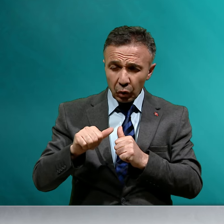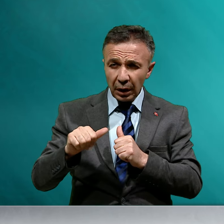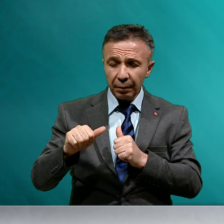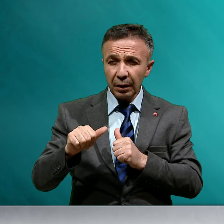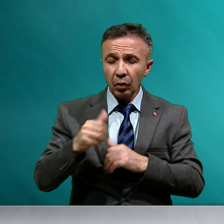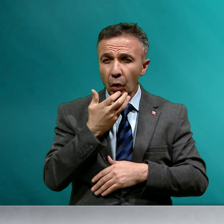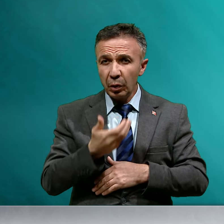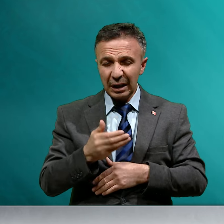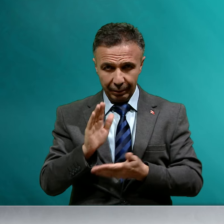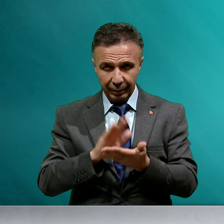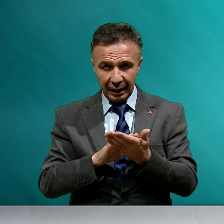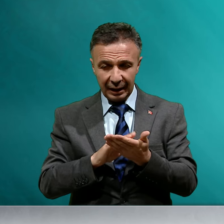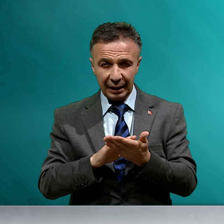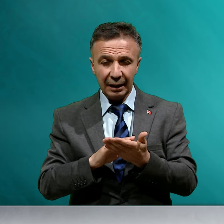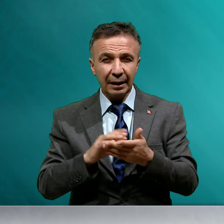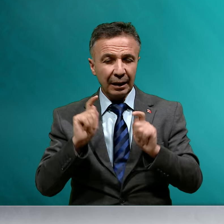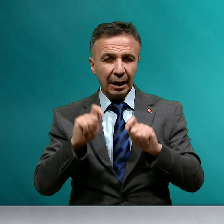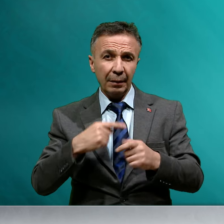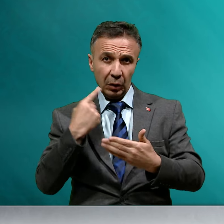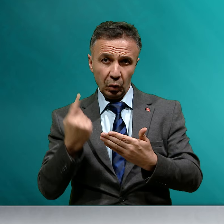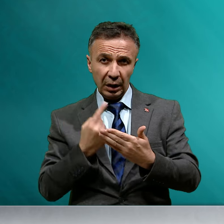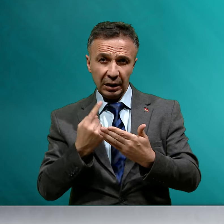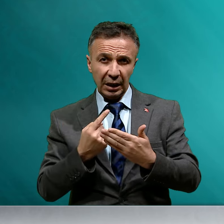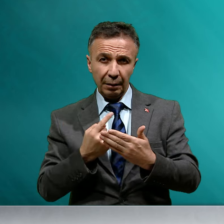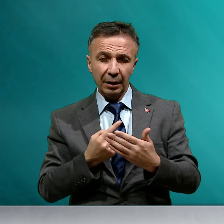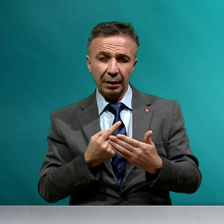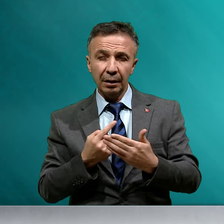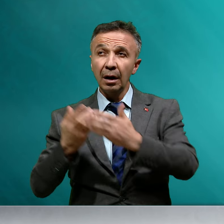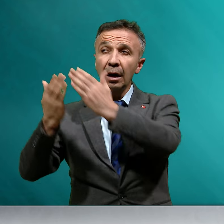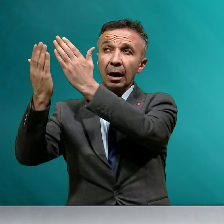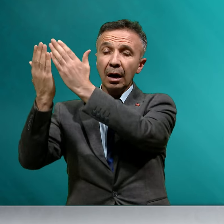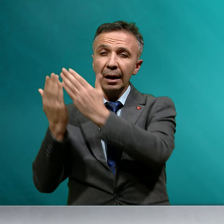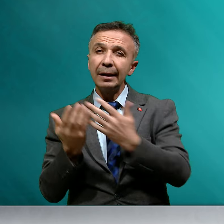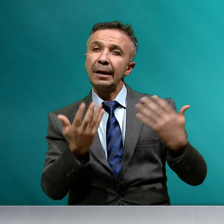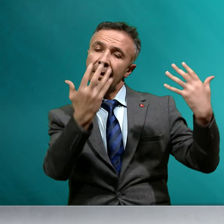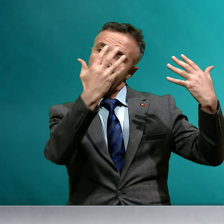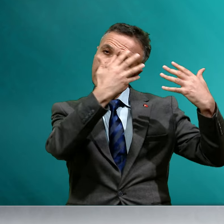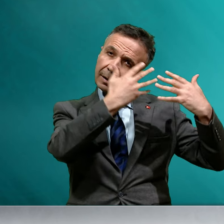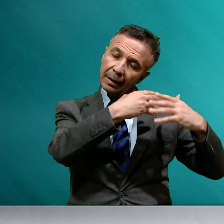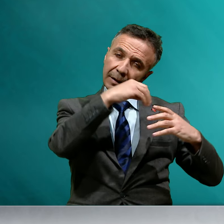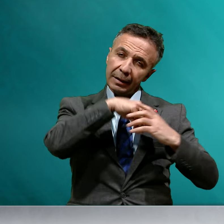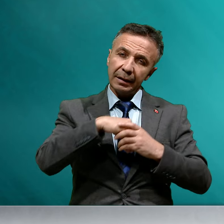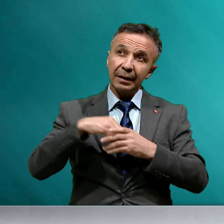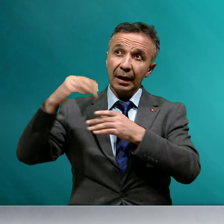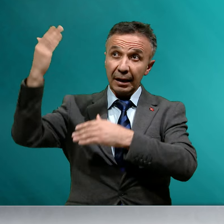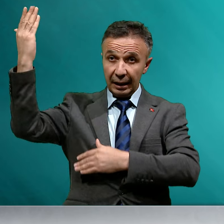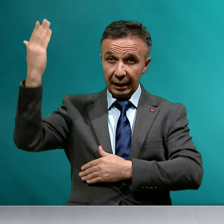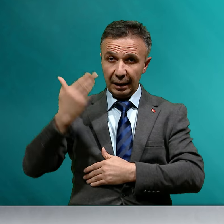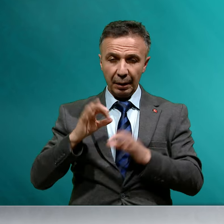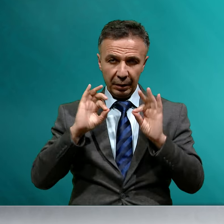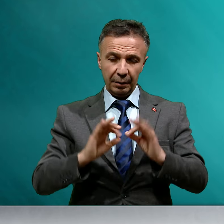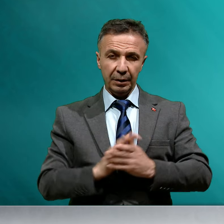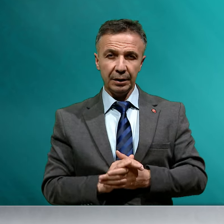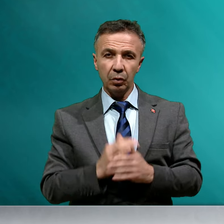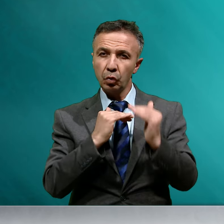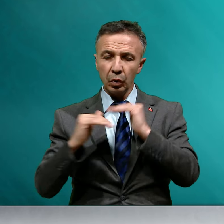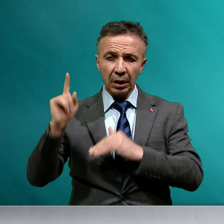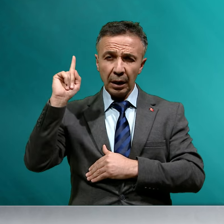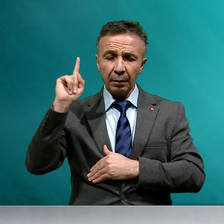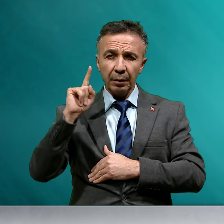kılan Kur'an-ı Kerim'in bu gece indirilmeye başlanmasıdır. Yüce Rabbimiz